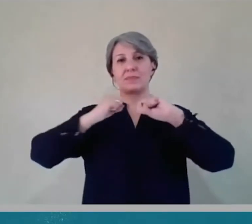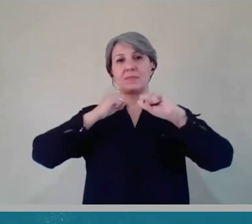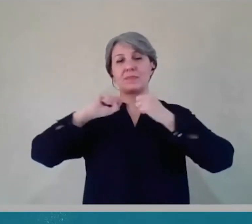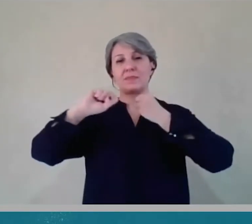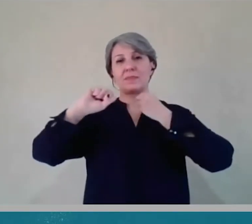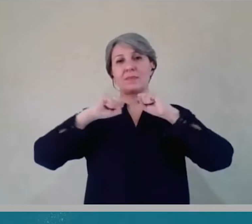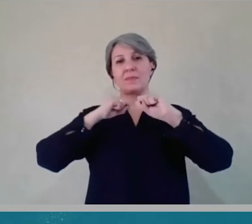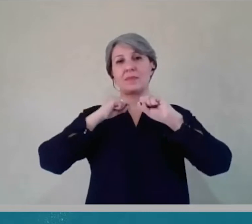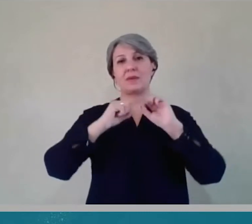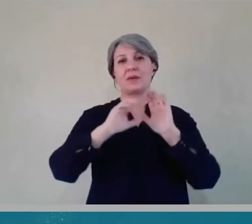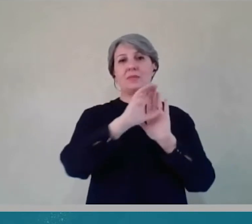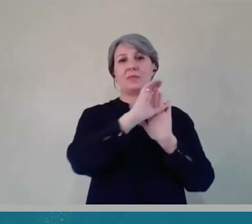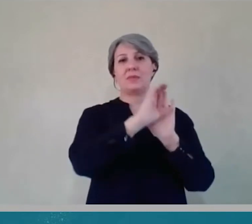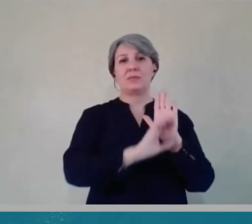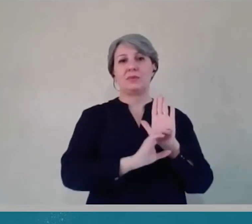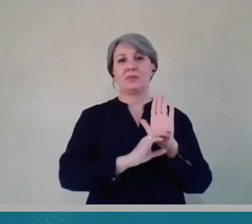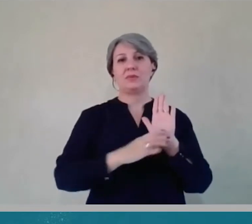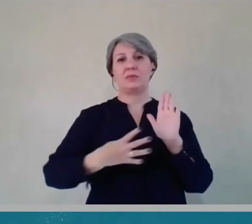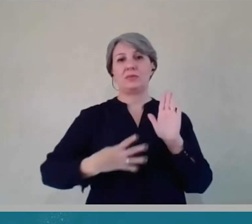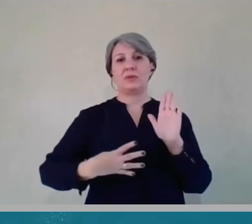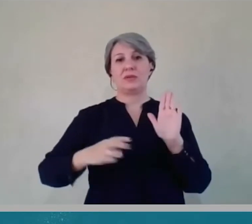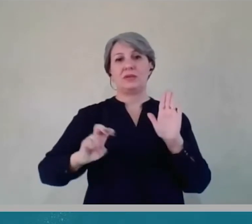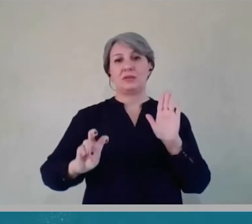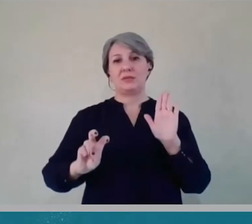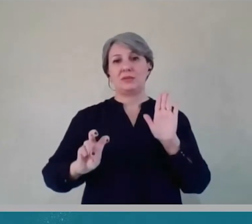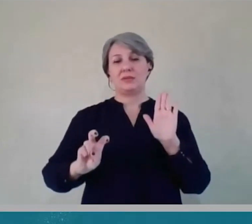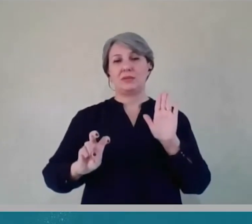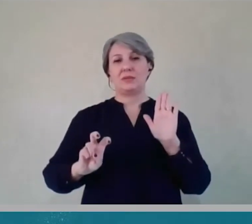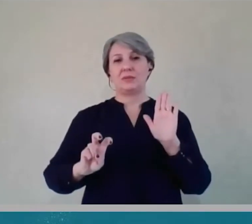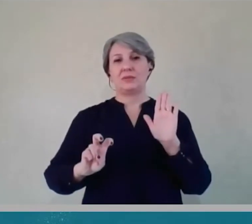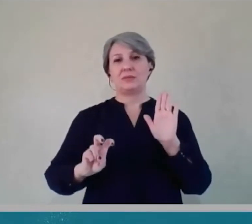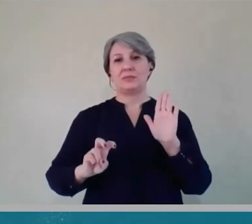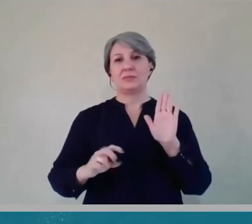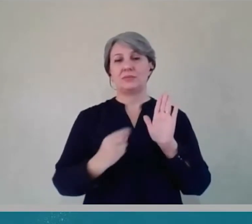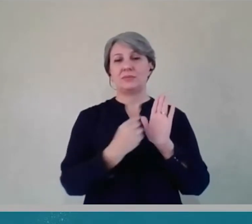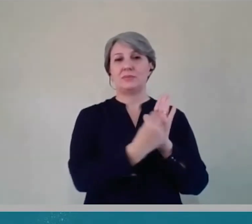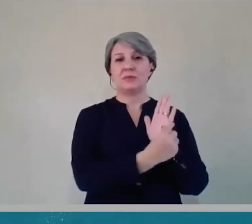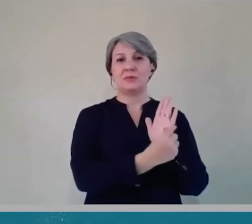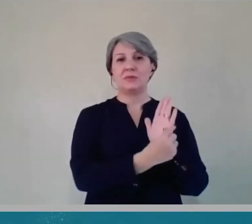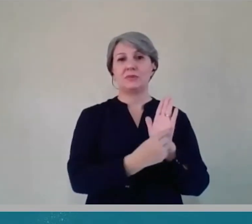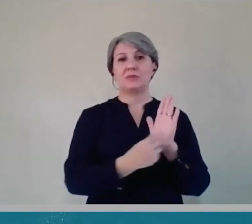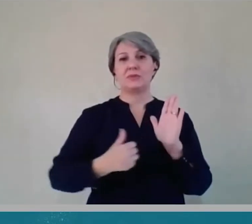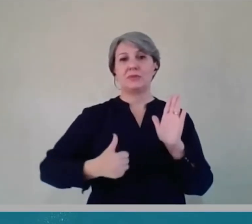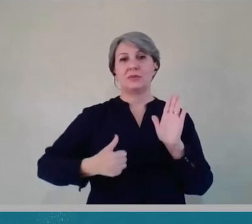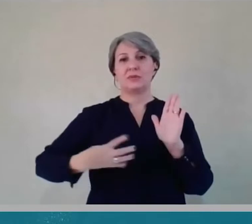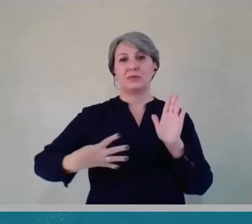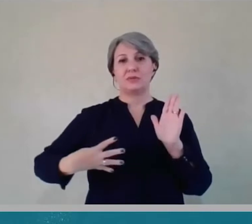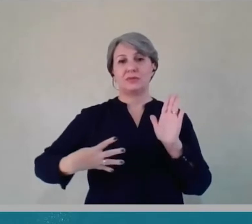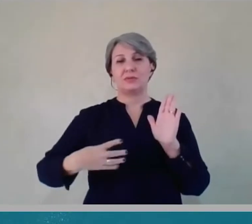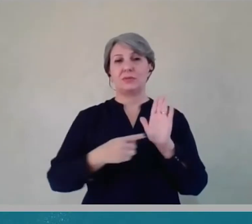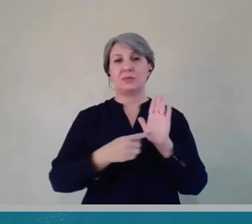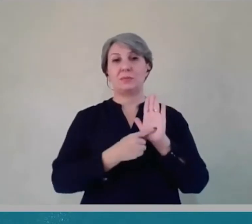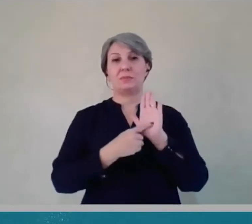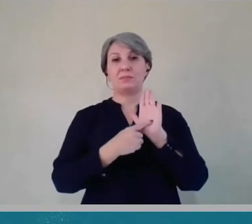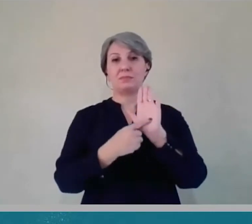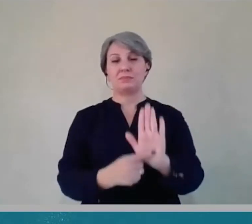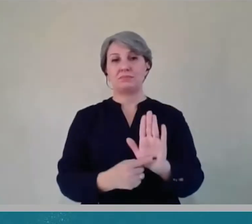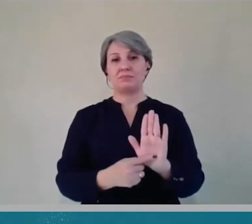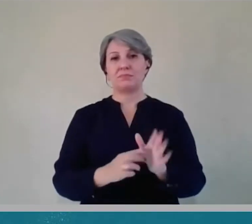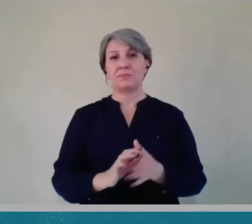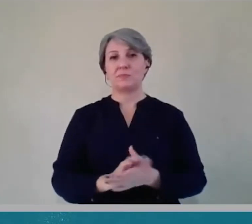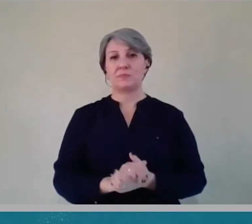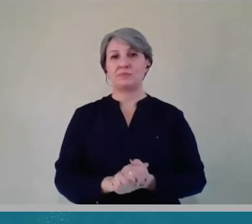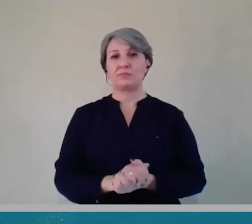45, versículos 13 e 14, já falei em várias mensagens. No versículo 14 fala que, né, uma